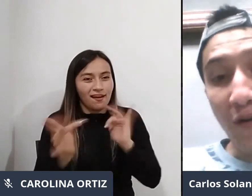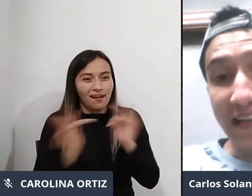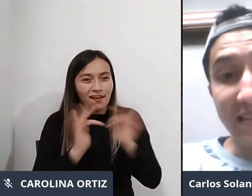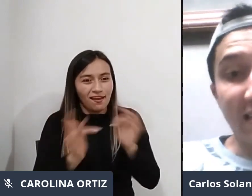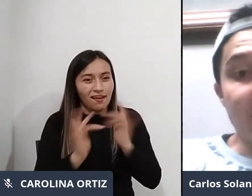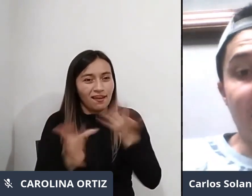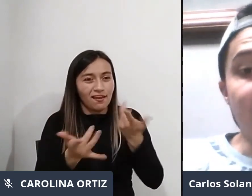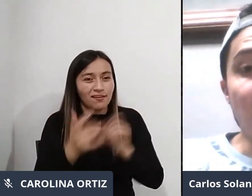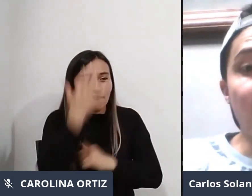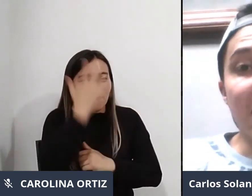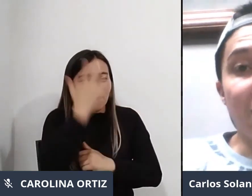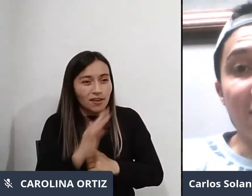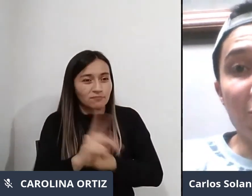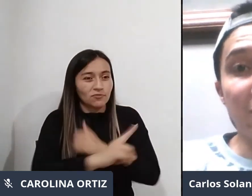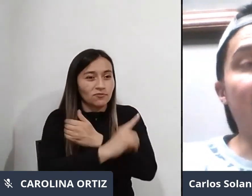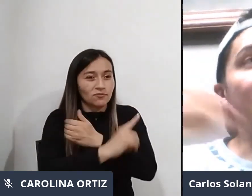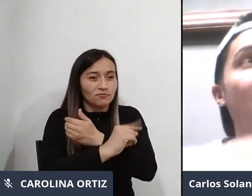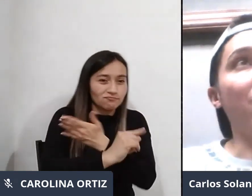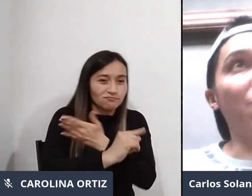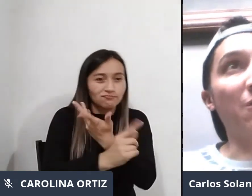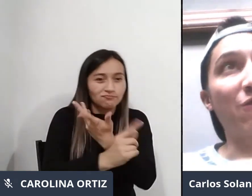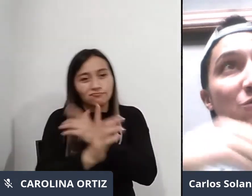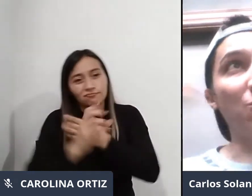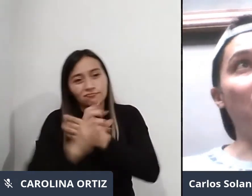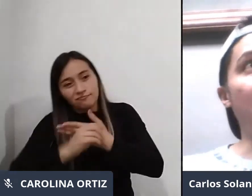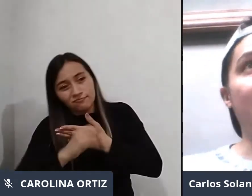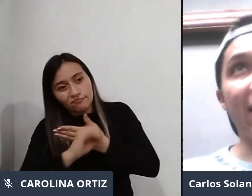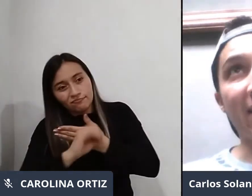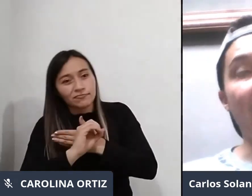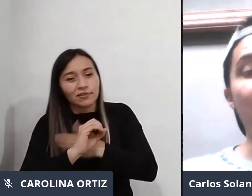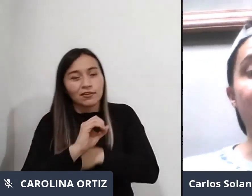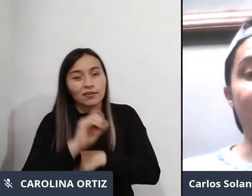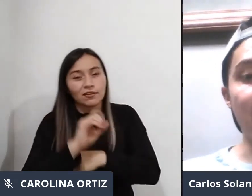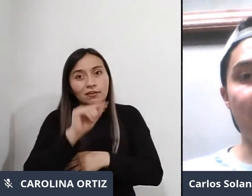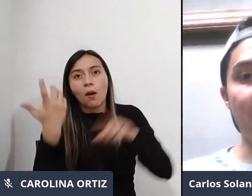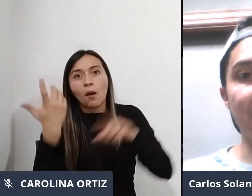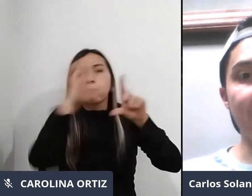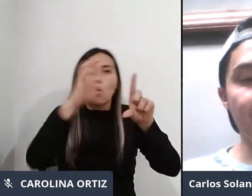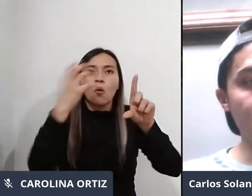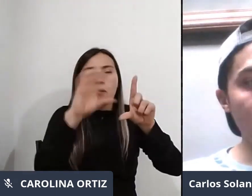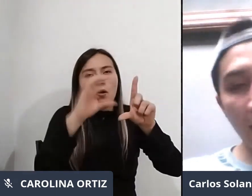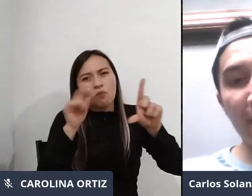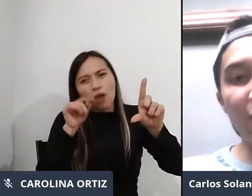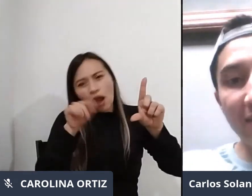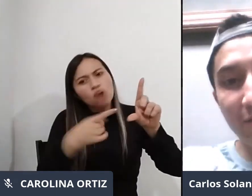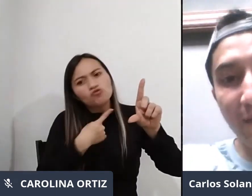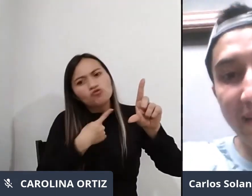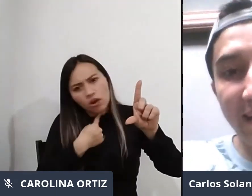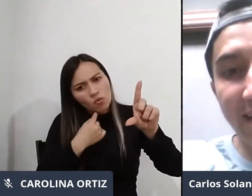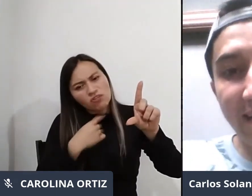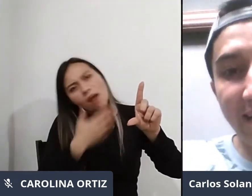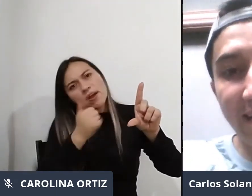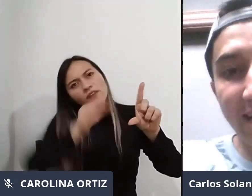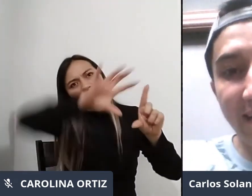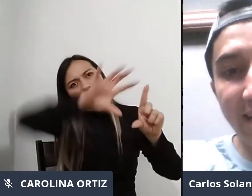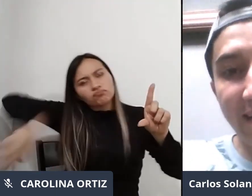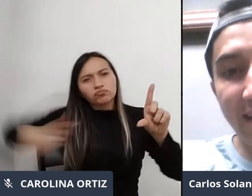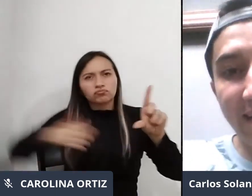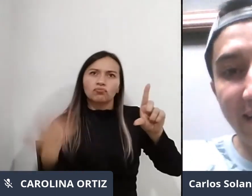nos ponen, si les gusta, si no les gusta, qué otro video subo, qué comentarios me dicen. Pero no estamos